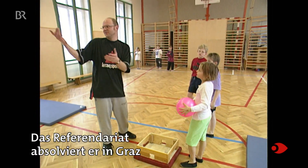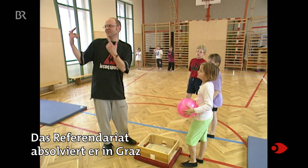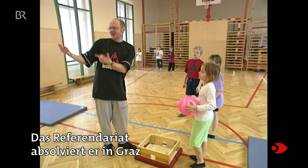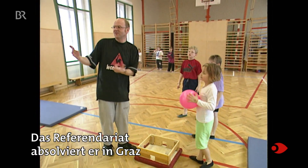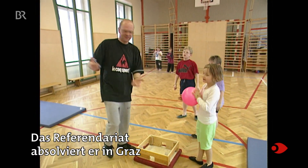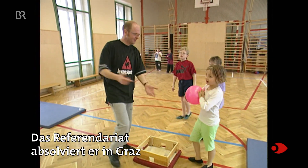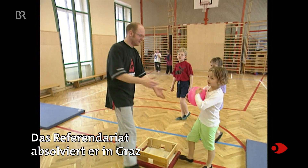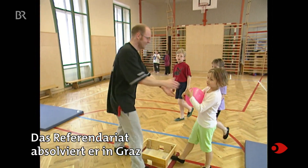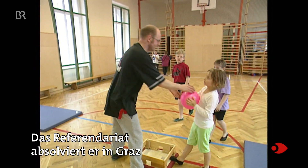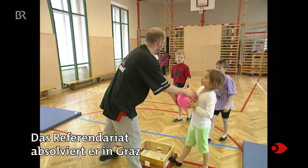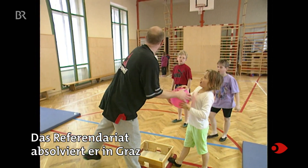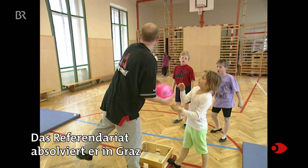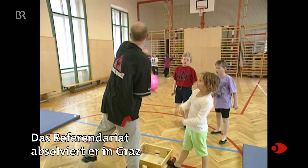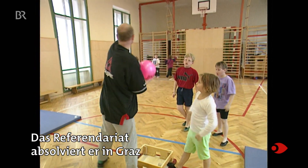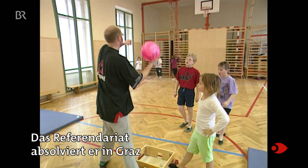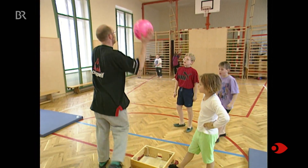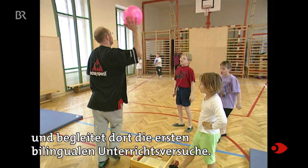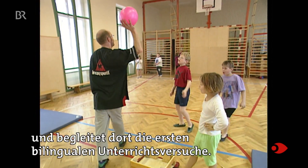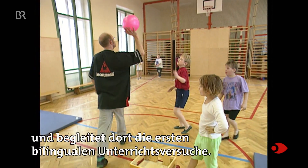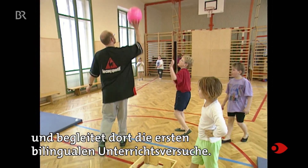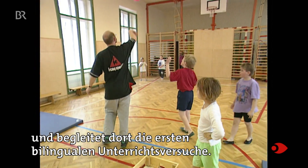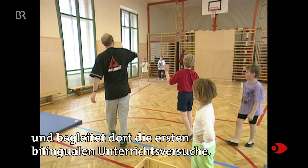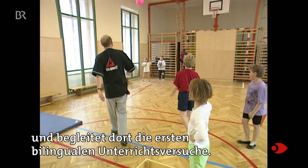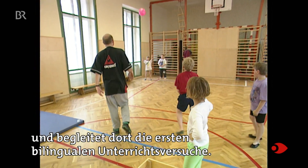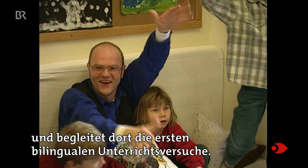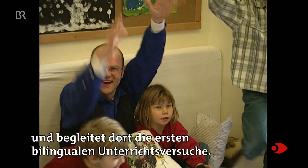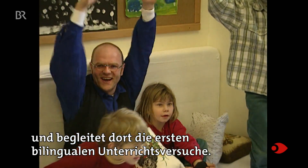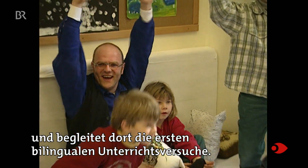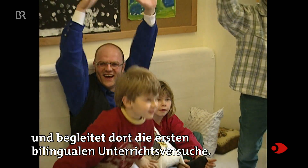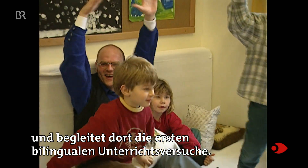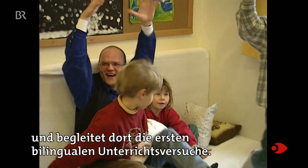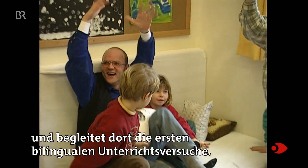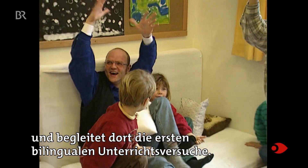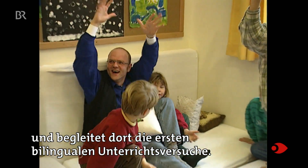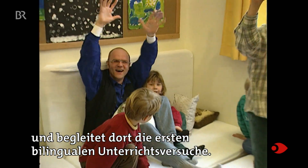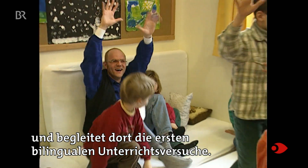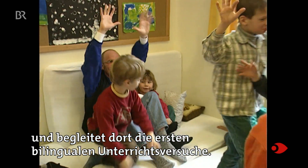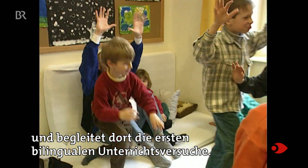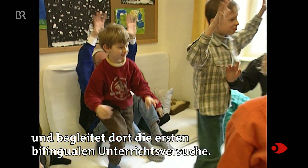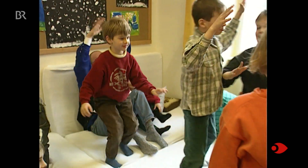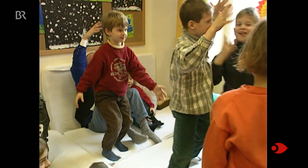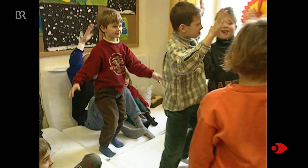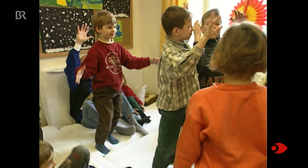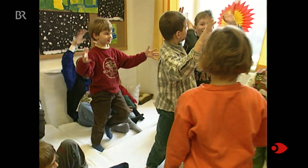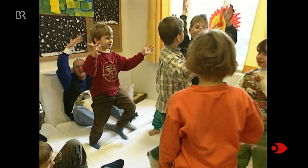Das Referendariat absolviert er in Graz und begleitet dort die ersten bilingualen Unterrichtsversuche.